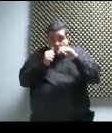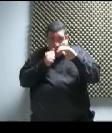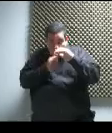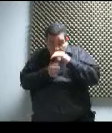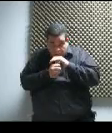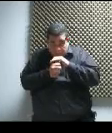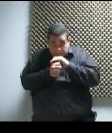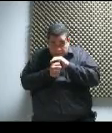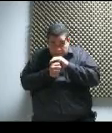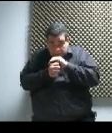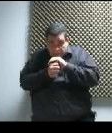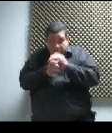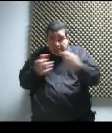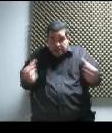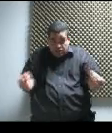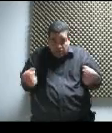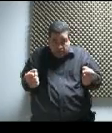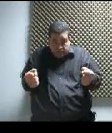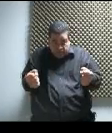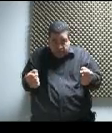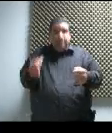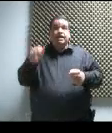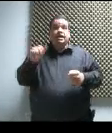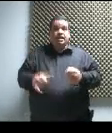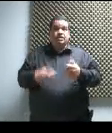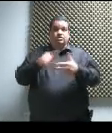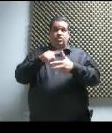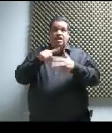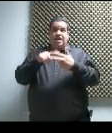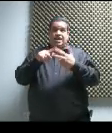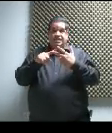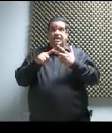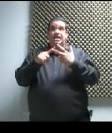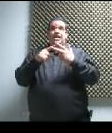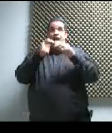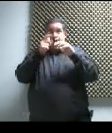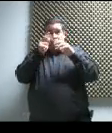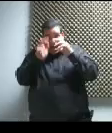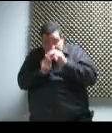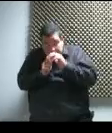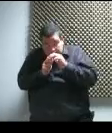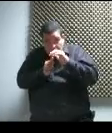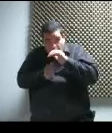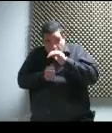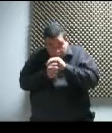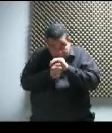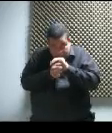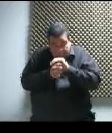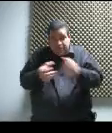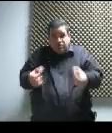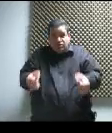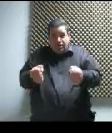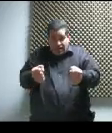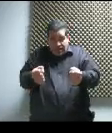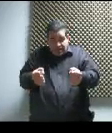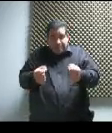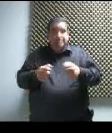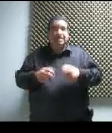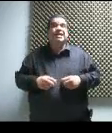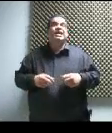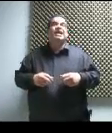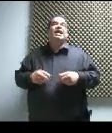cúbrase y sujétese. Esas son las tres palabras, agacharse, cubrirse y sujetarse. ¿En dónde?